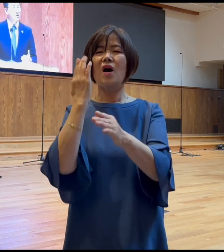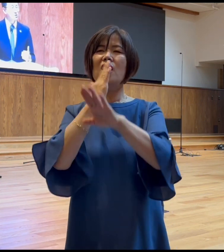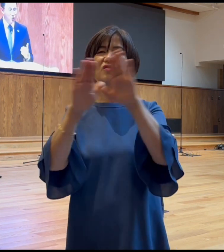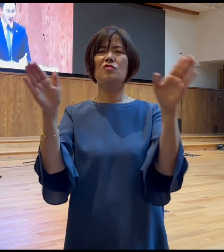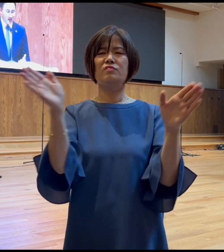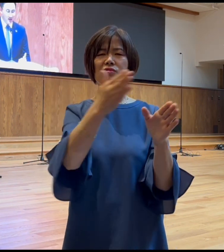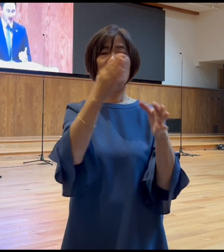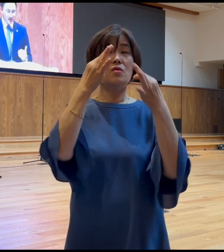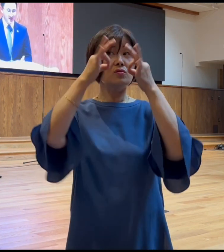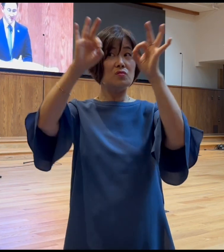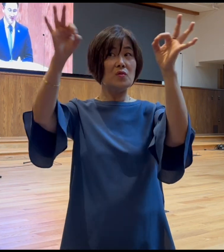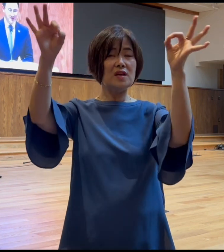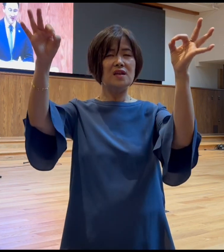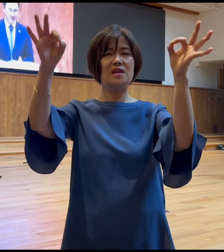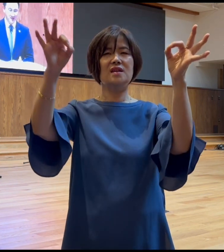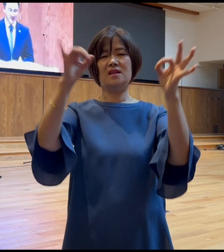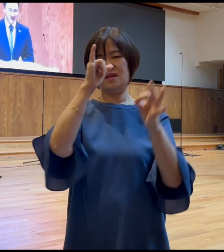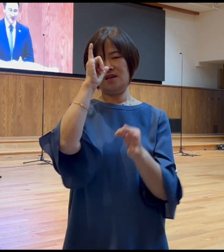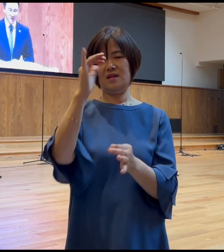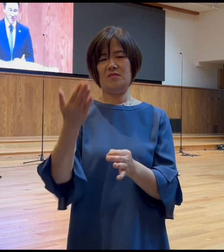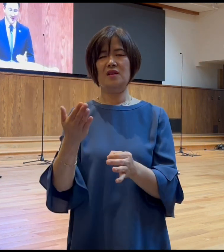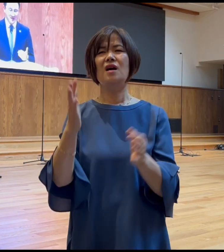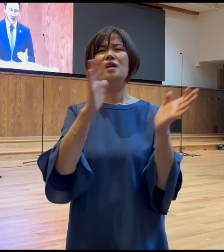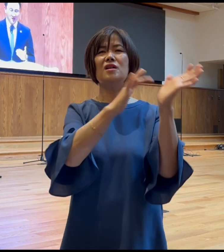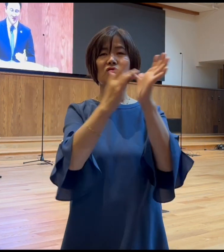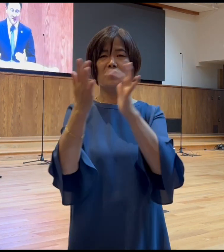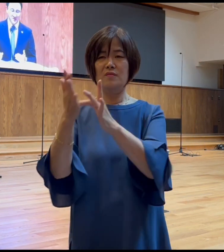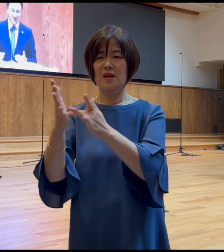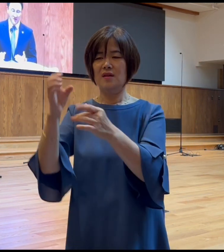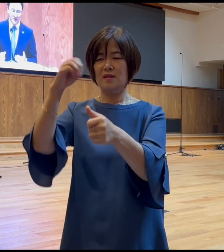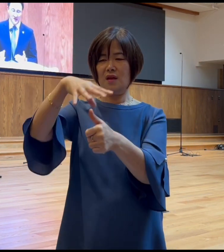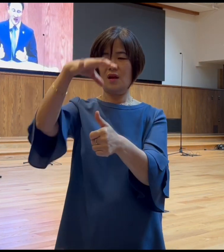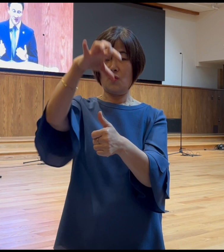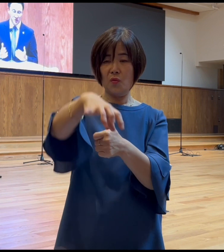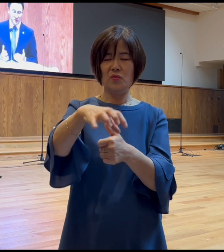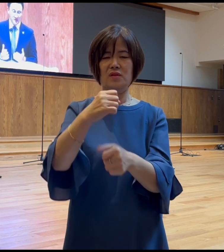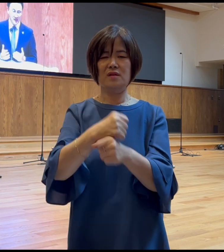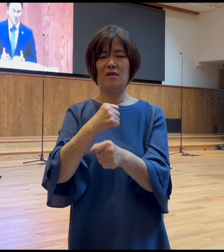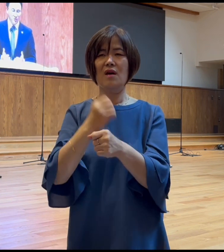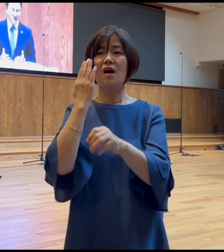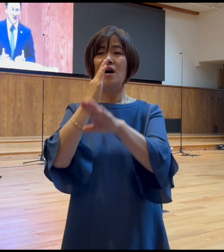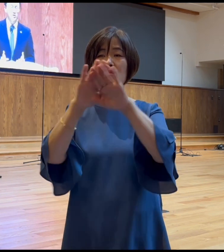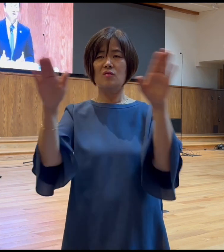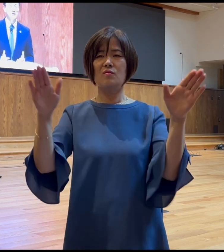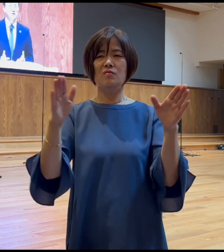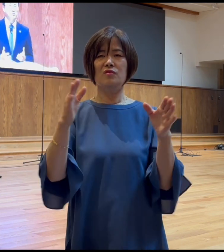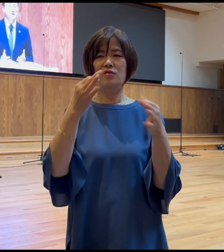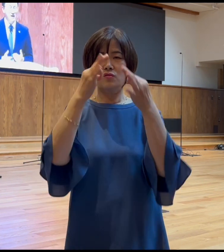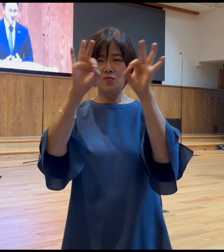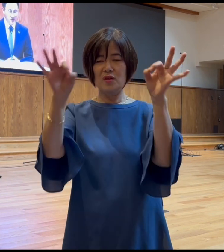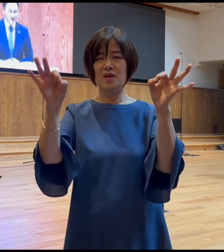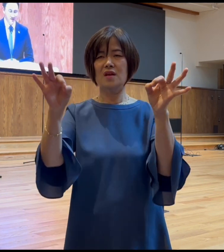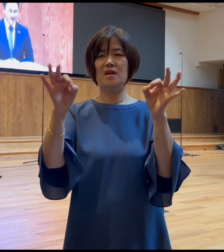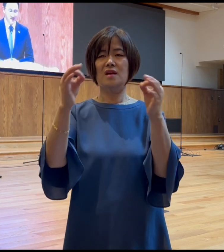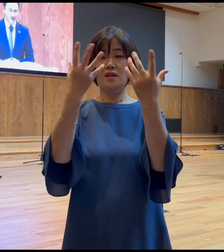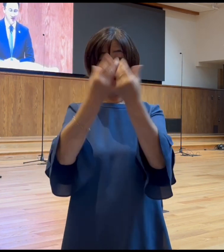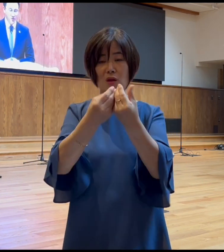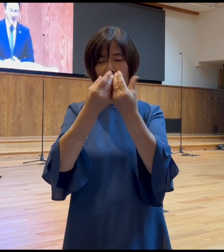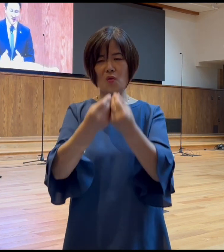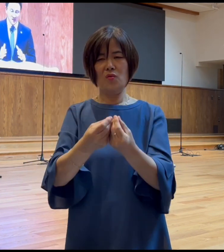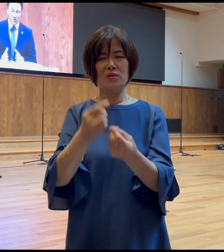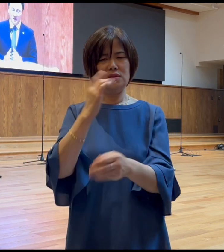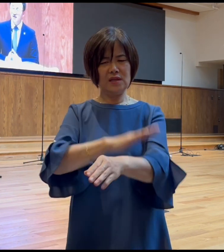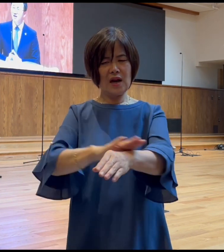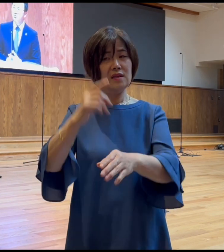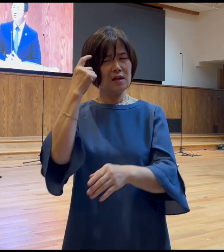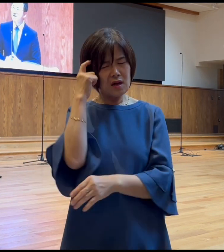하늘로부터 소리가 나왔습니다. 예수님의 세례 현장에서 이 하늘로부터 난 소리의 내용을 묵상하면 우리는